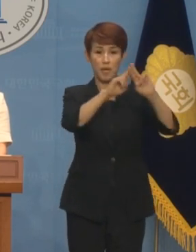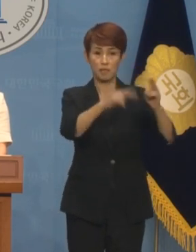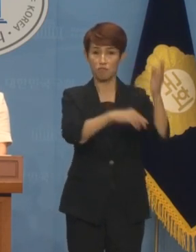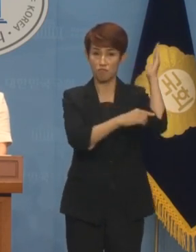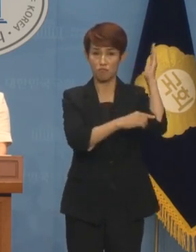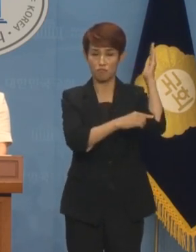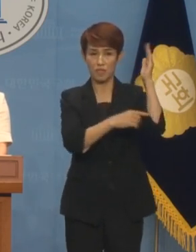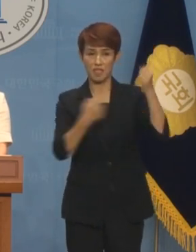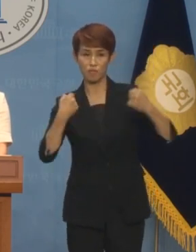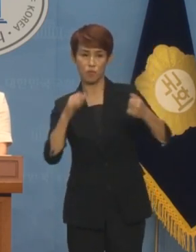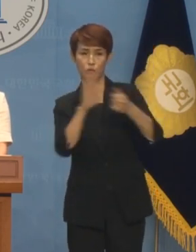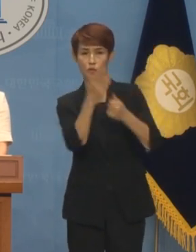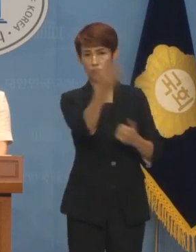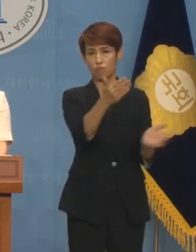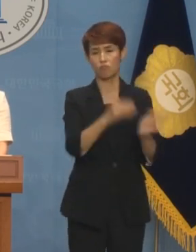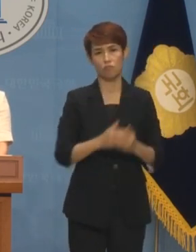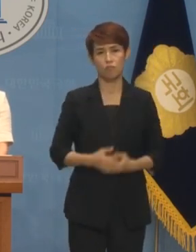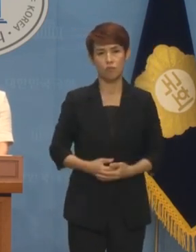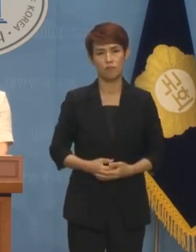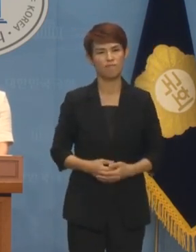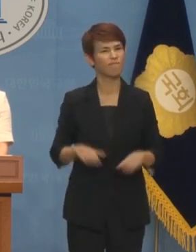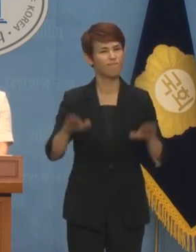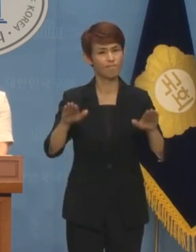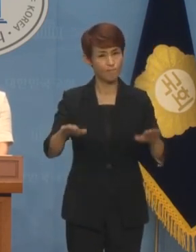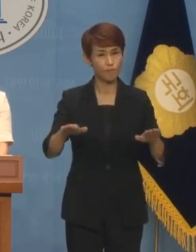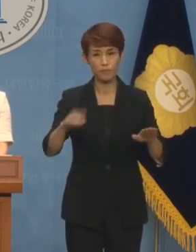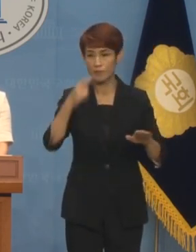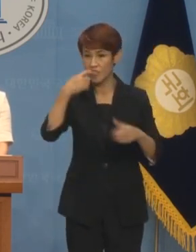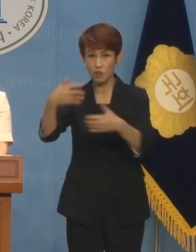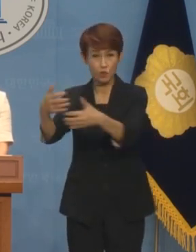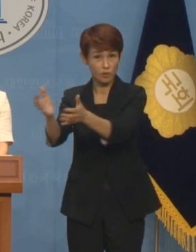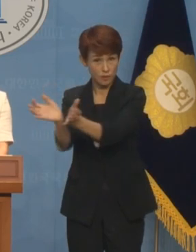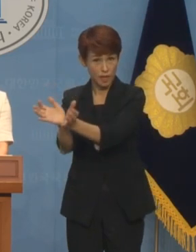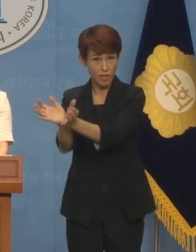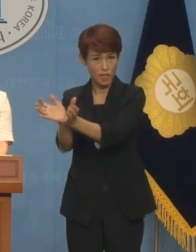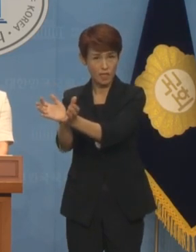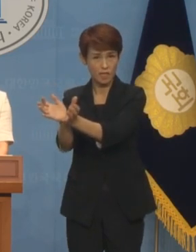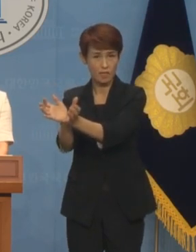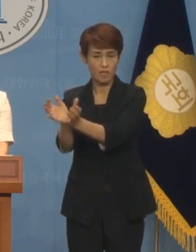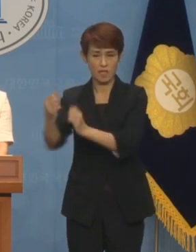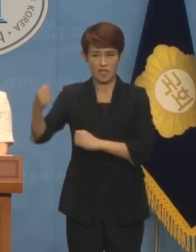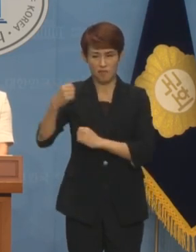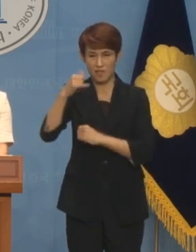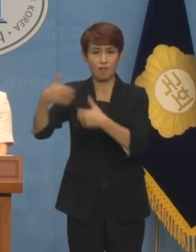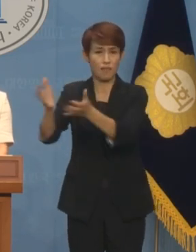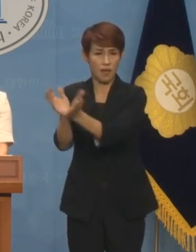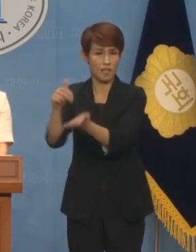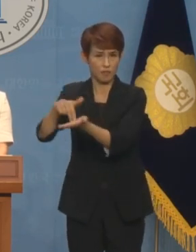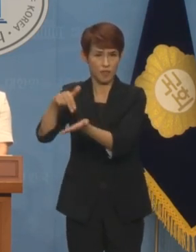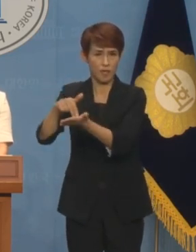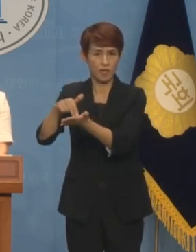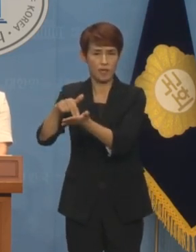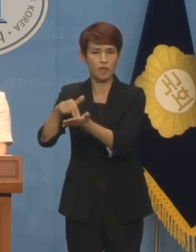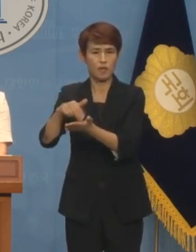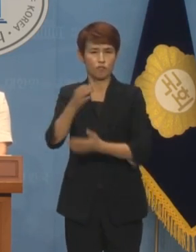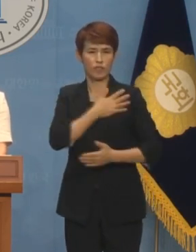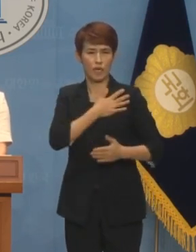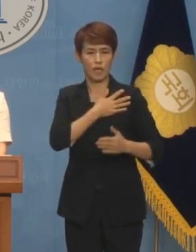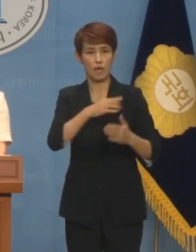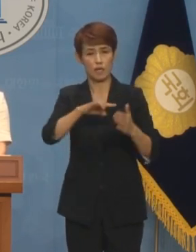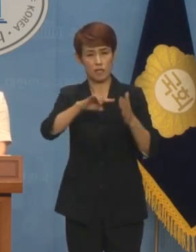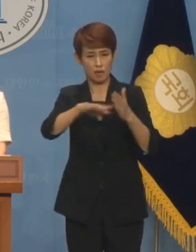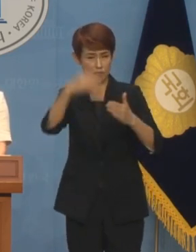데에 이르렀습니다. 이제는 민주당이 제1야당으로서 단호하게 초부자 감세에